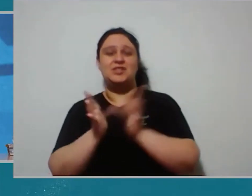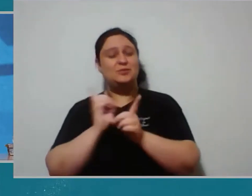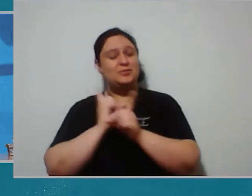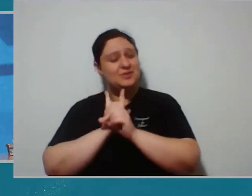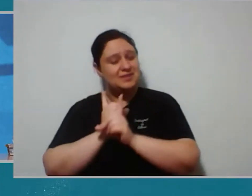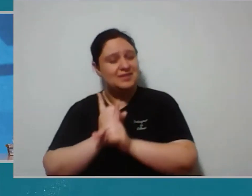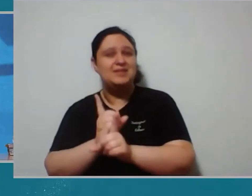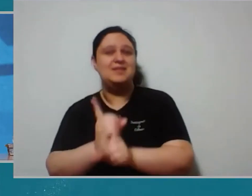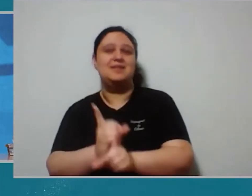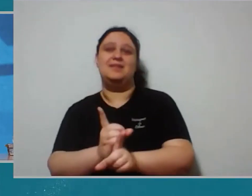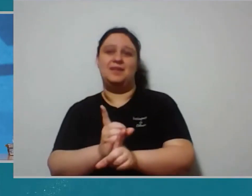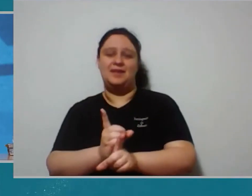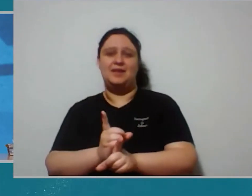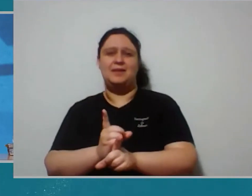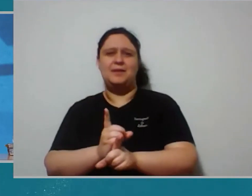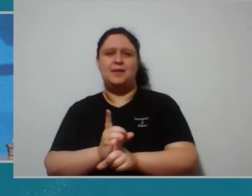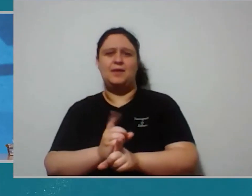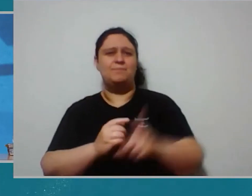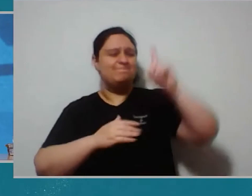movimento do Senhor,